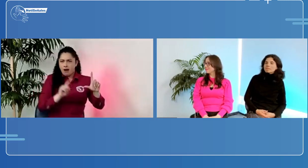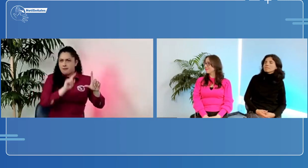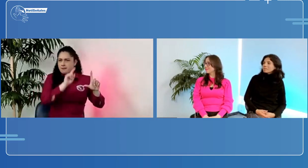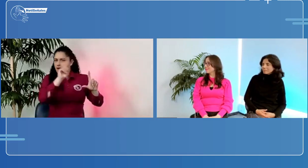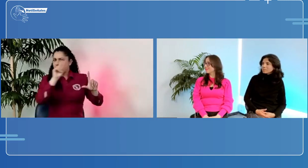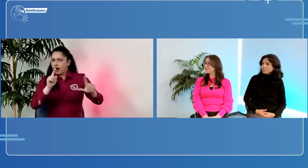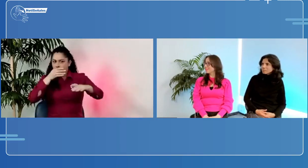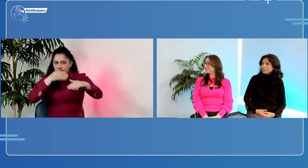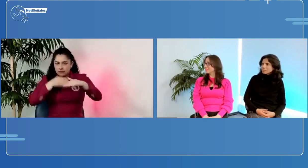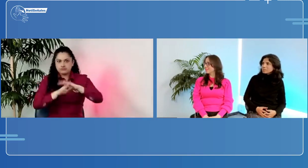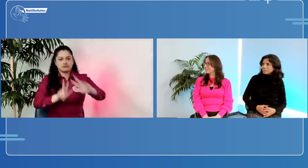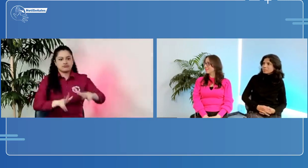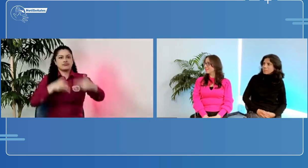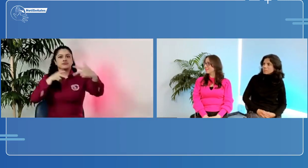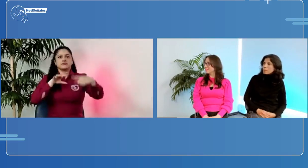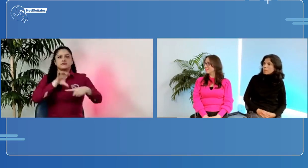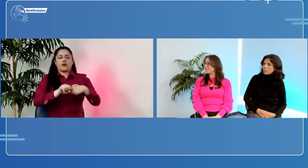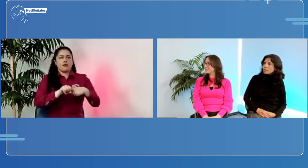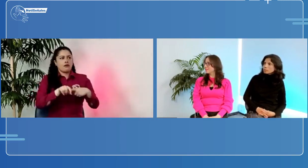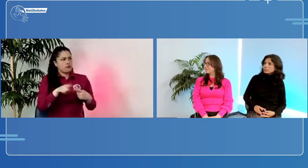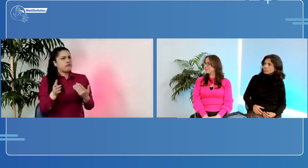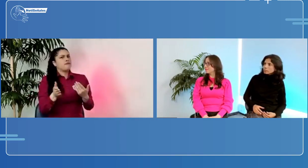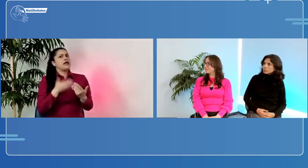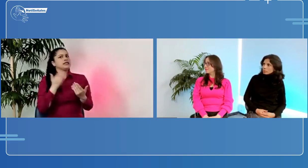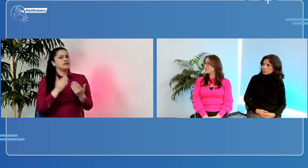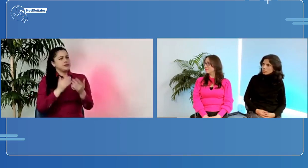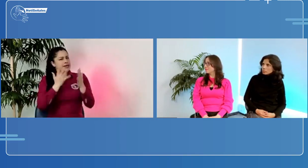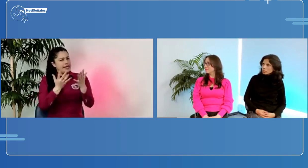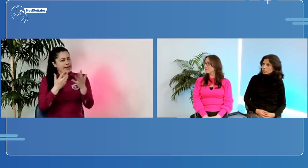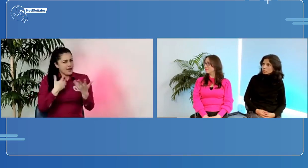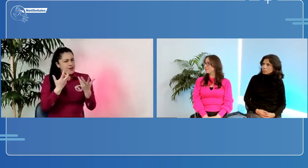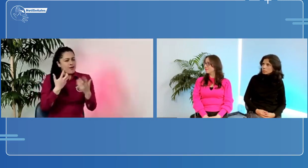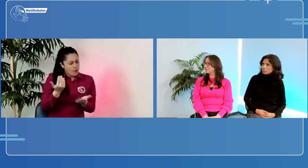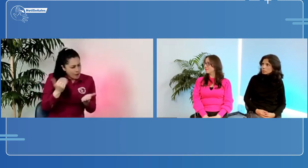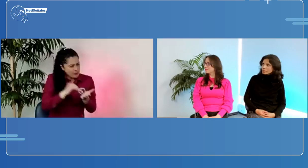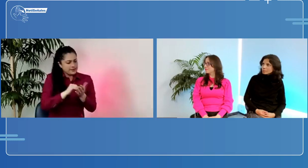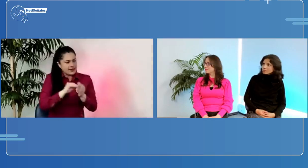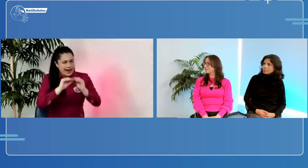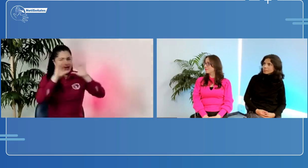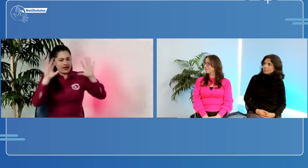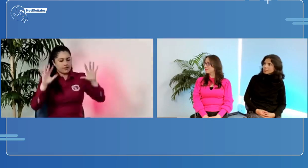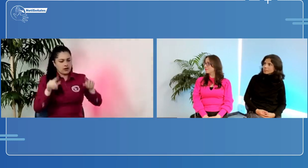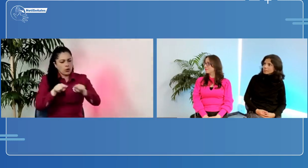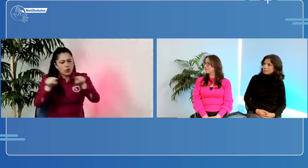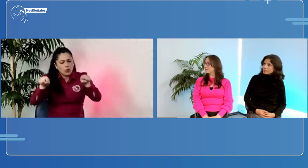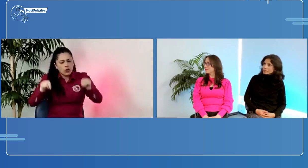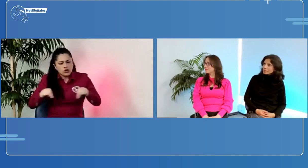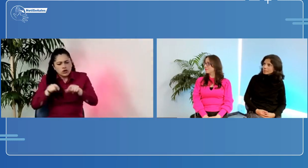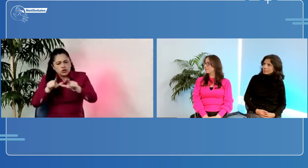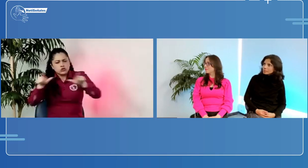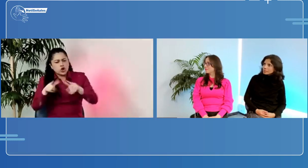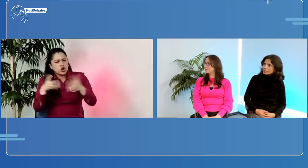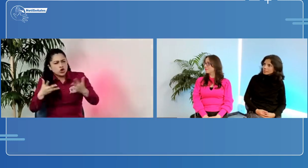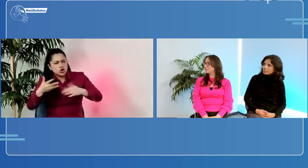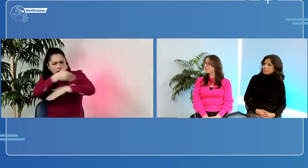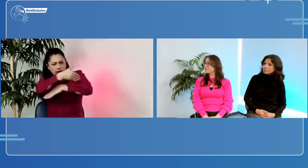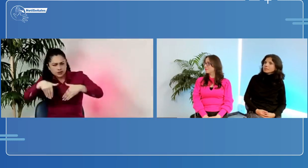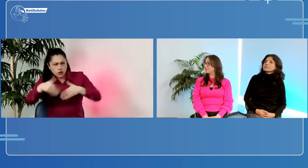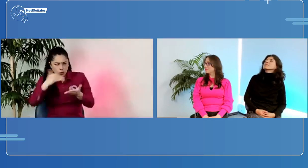Como vimos, el paso a paso para poder ingresar y tener esta atención virtual, pero pues quisiera hacer una aclaración. El lugar,